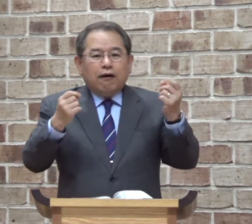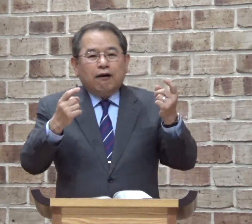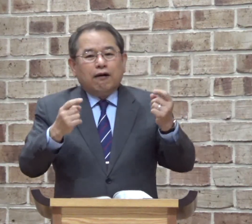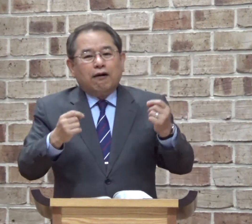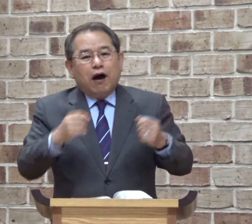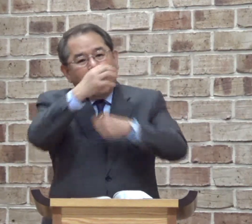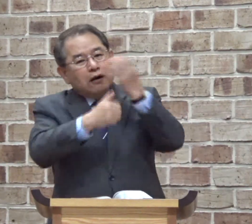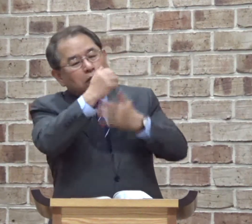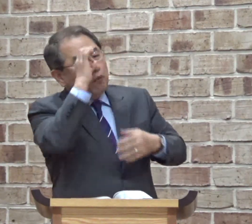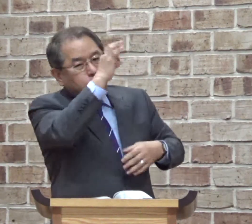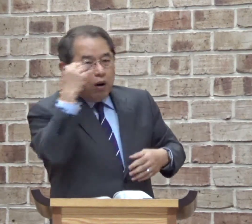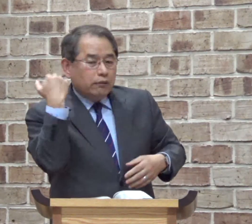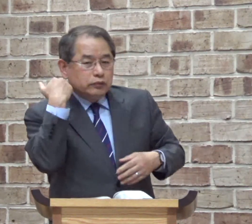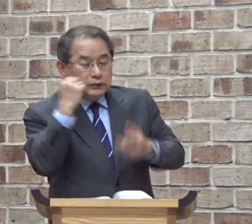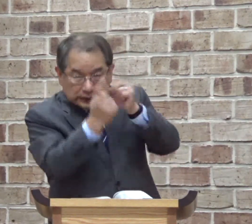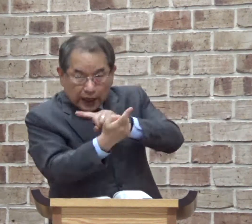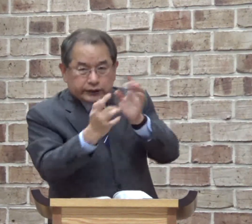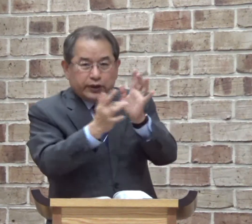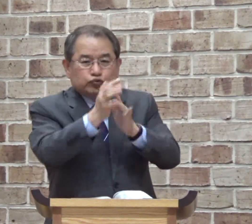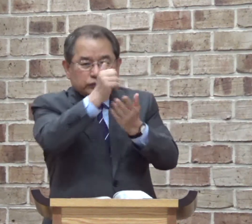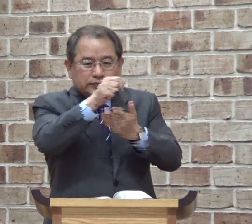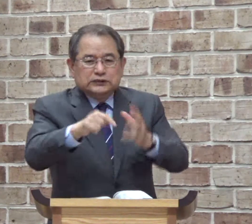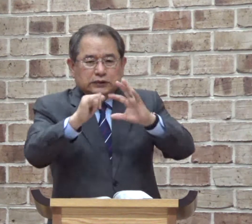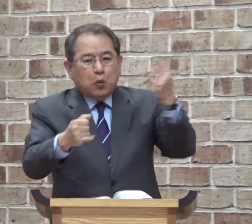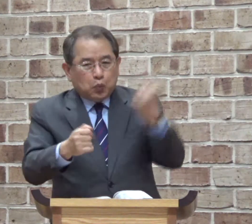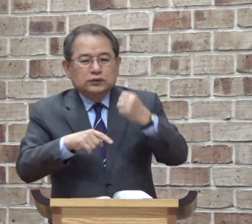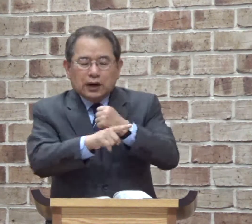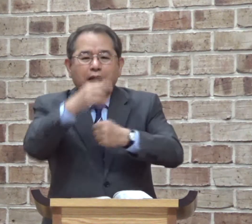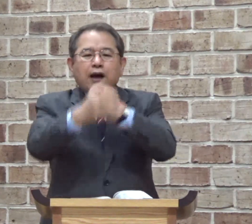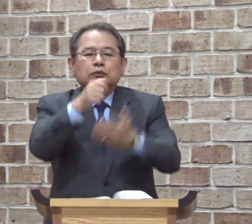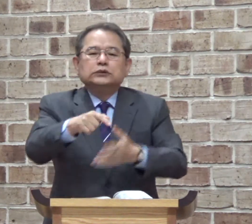이 세상 천지를 만드시고 다스리시고